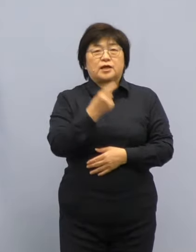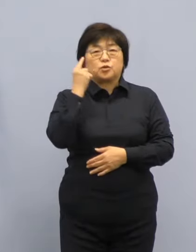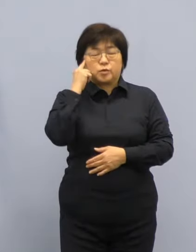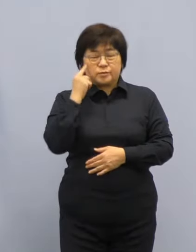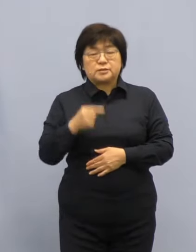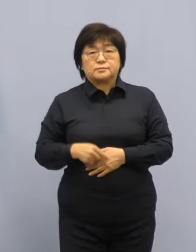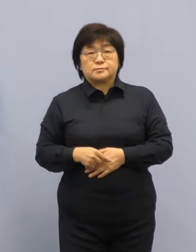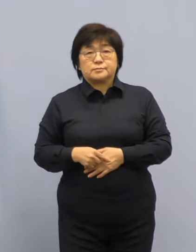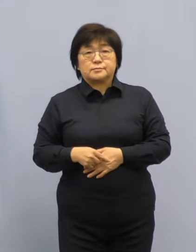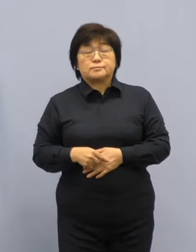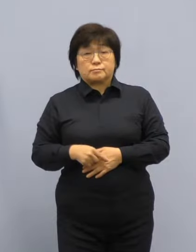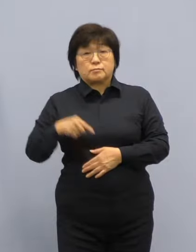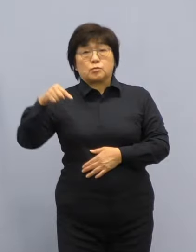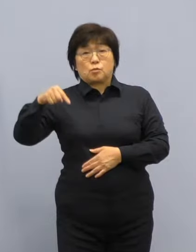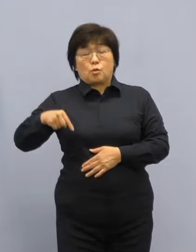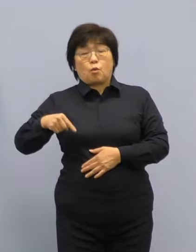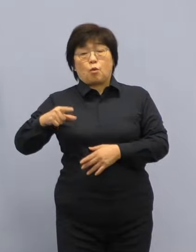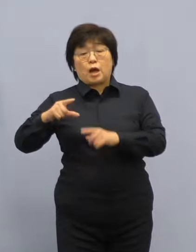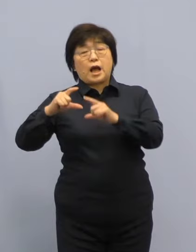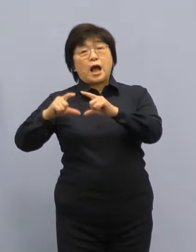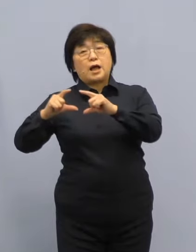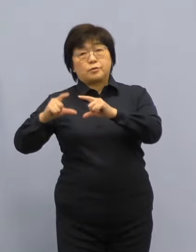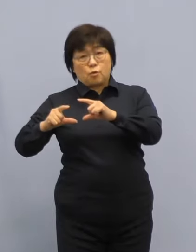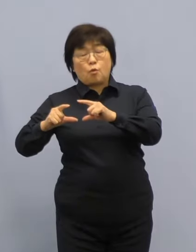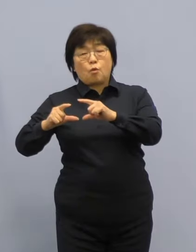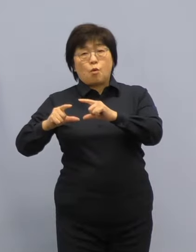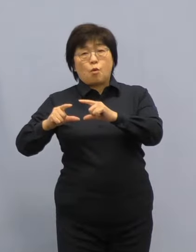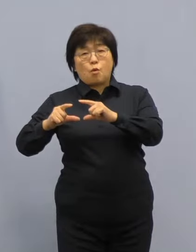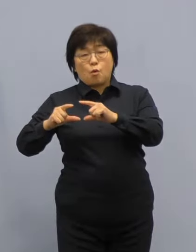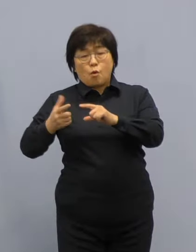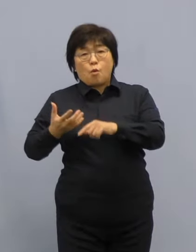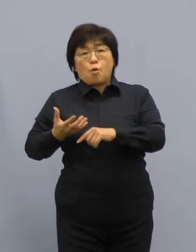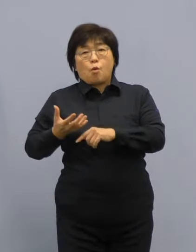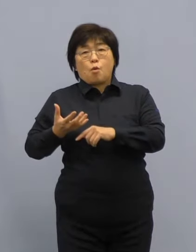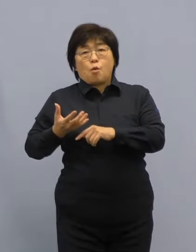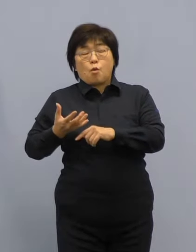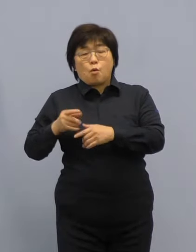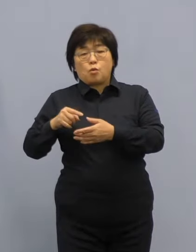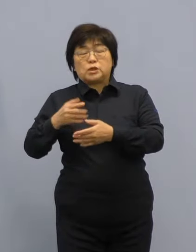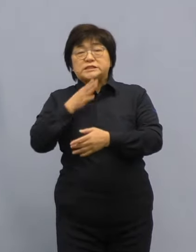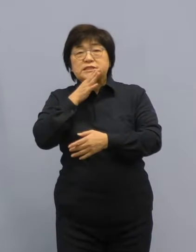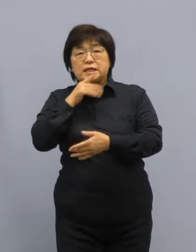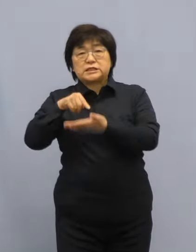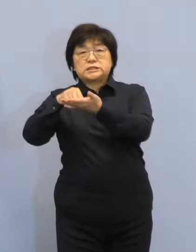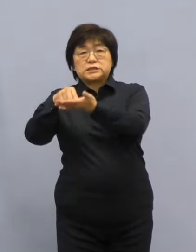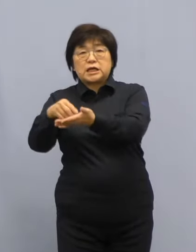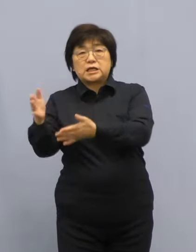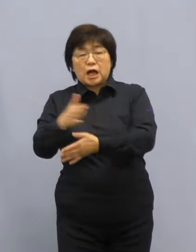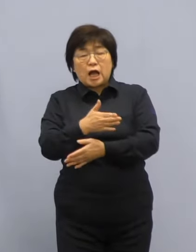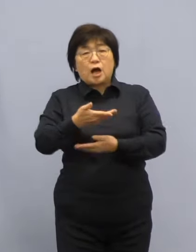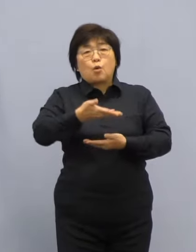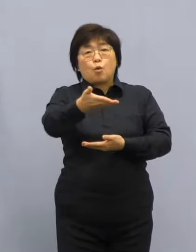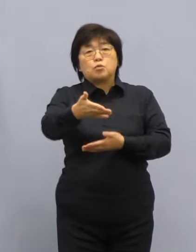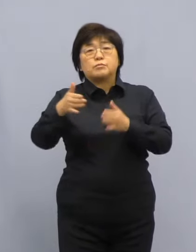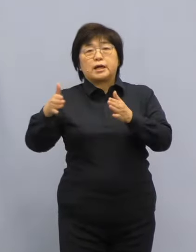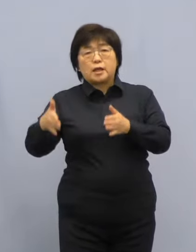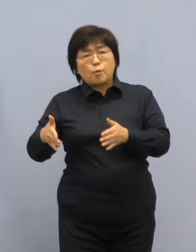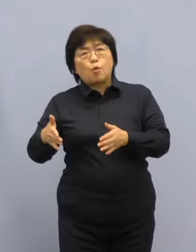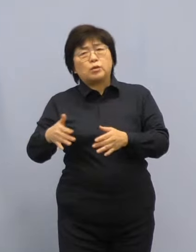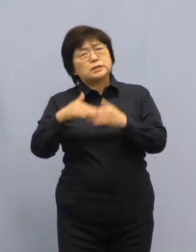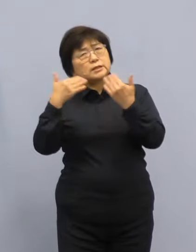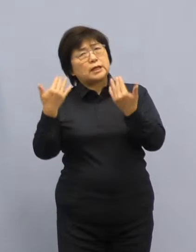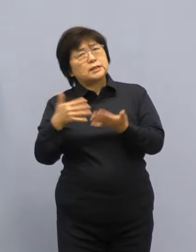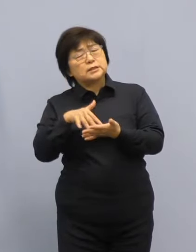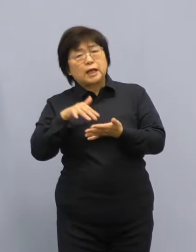。なお、マイナンバーカードの取得申請から交付までには現在のところですね、しばしにもよるんですけども、